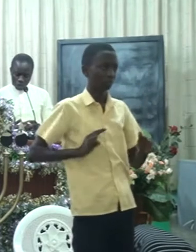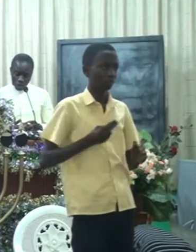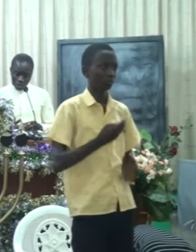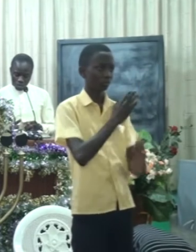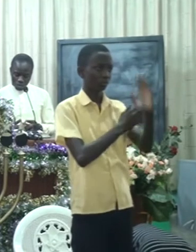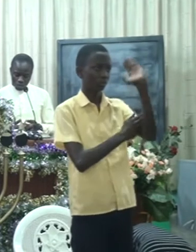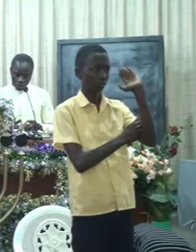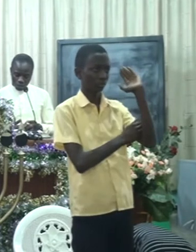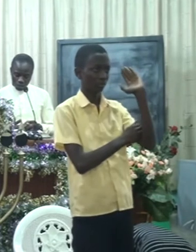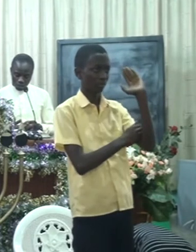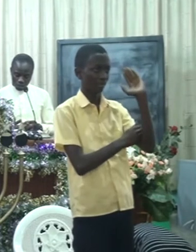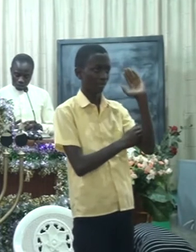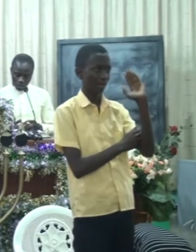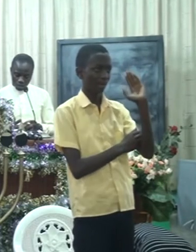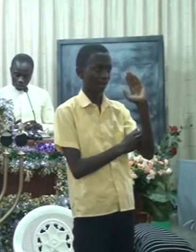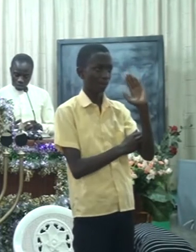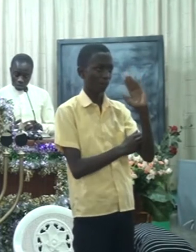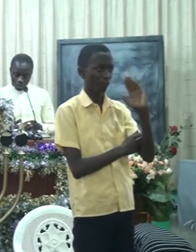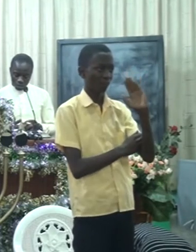Père et notre Dieu.